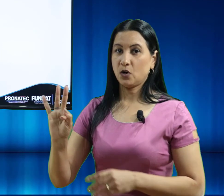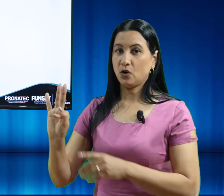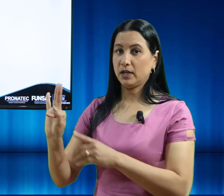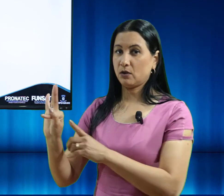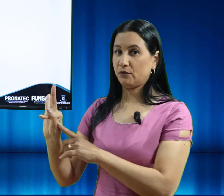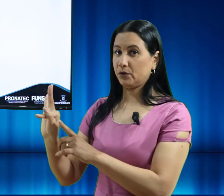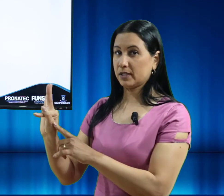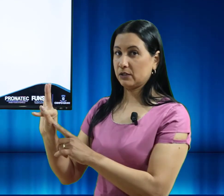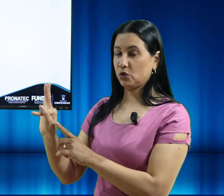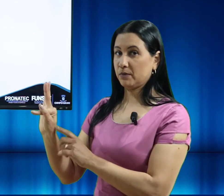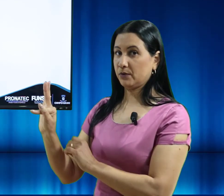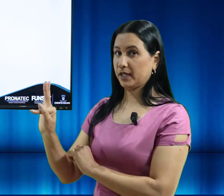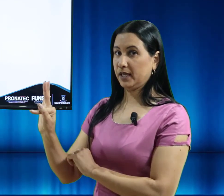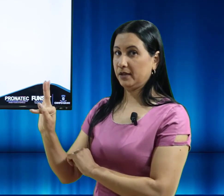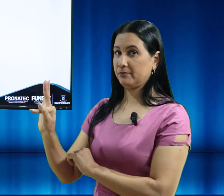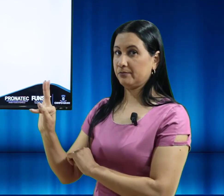Olha a configuração de mão aqui.